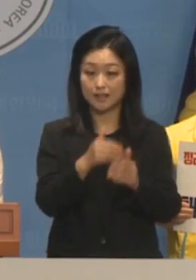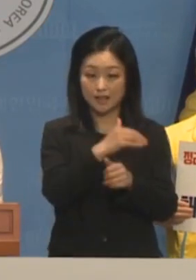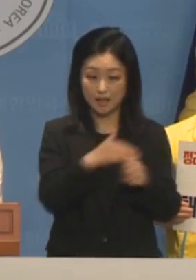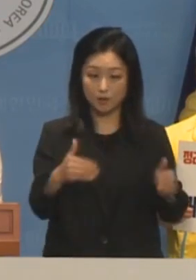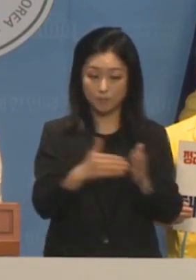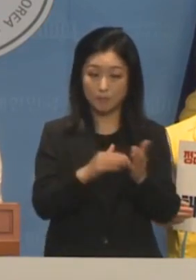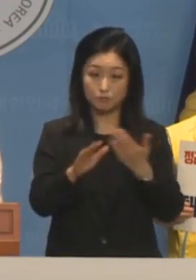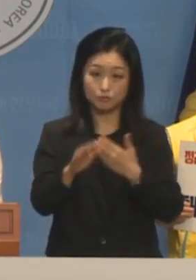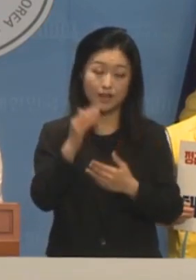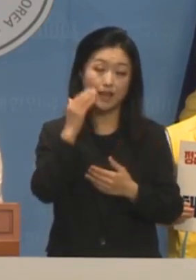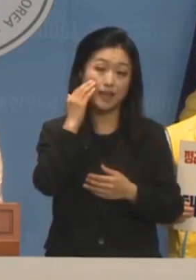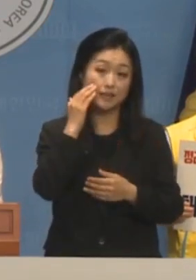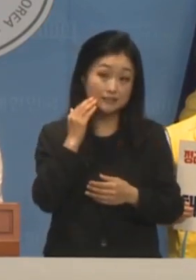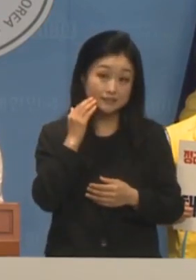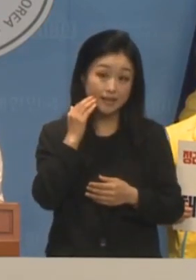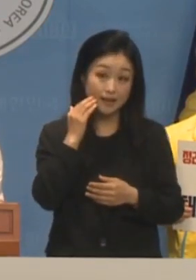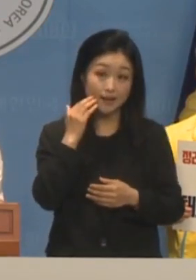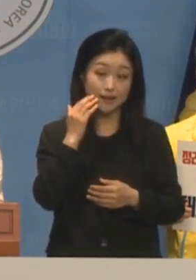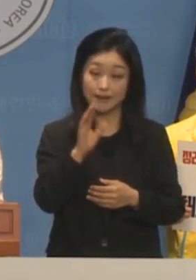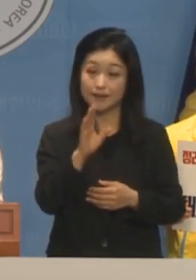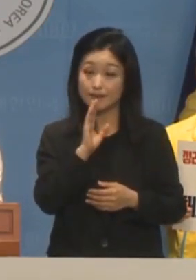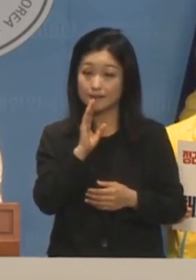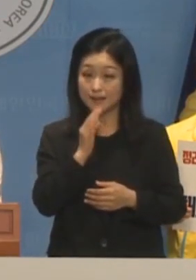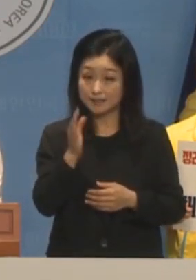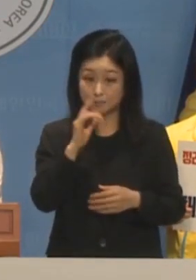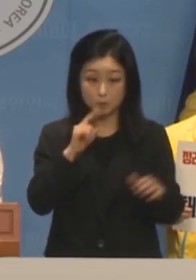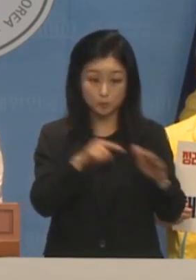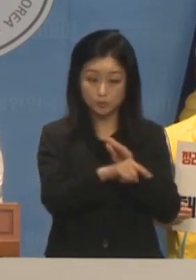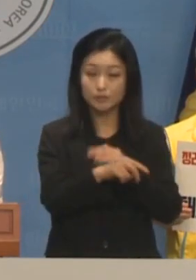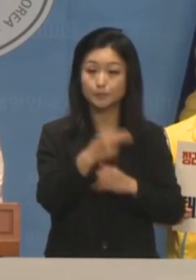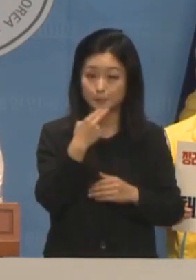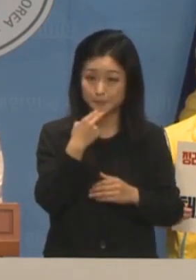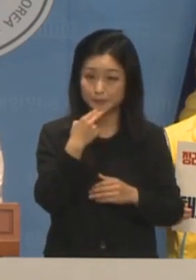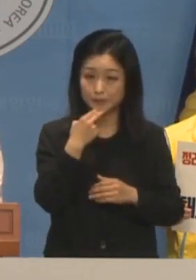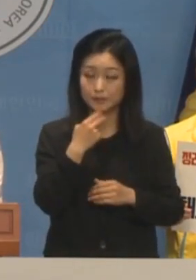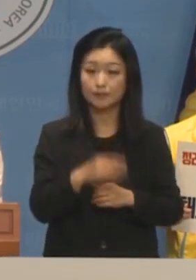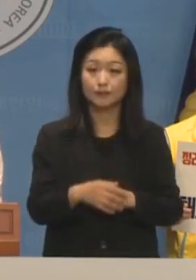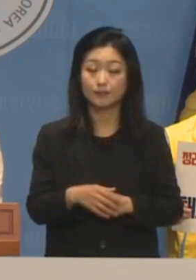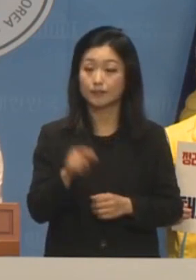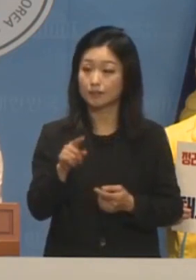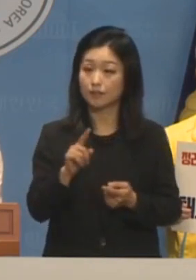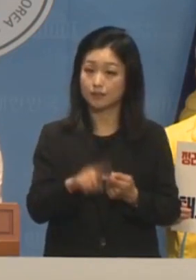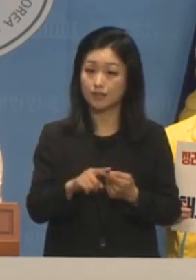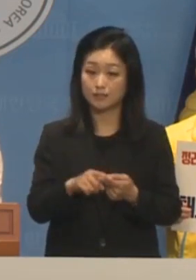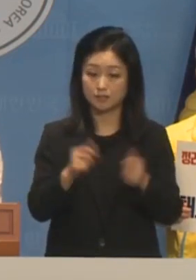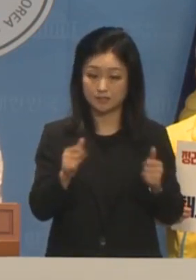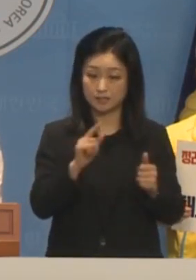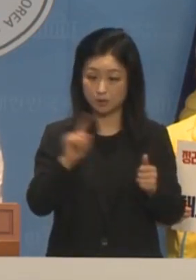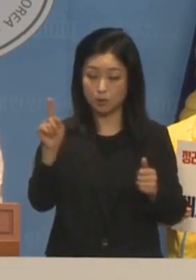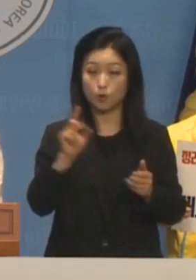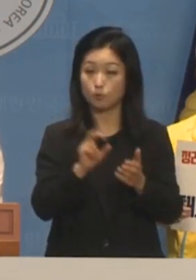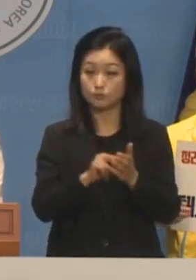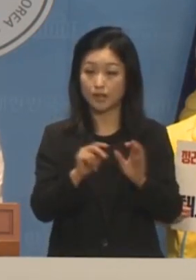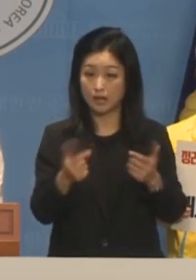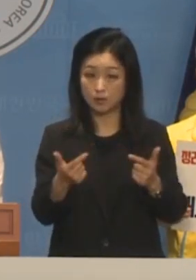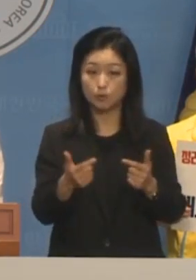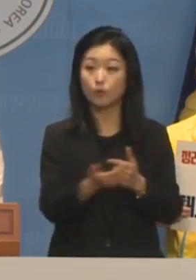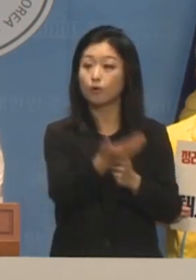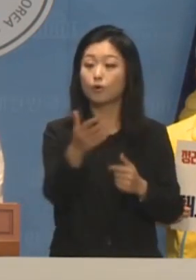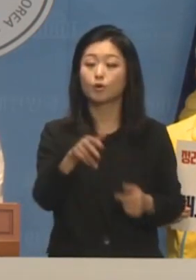돌아섰지만 세종호텔은 어떠한 복직에 관한 조치도 하고 있지 않습니다. 이것은 사법적으로 해결될 문제가 아니라 정치권이 나서야